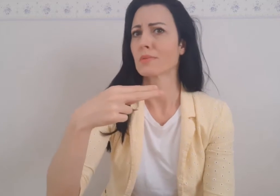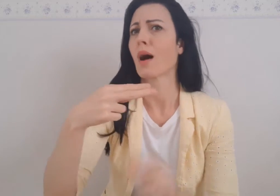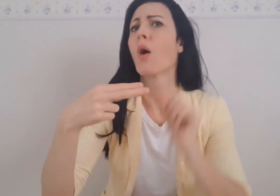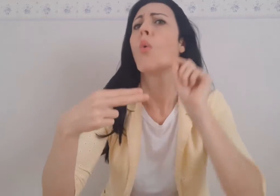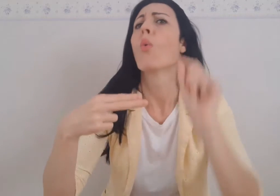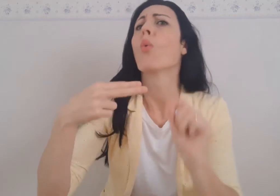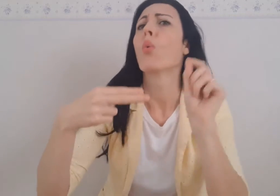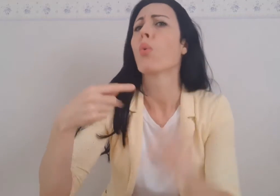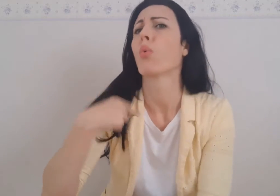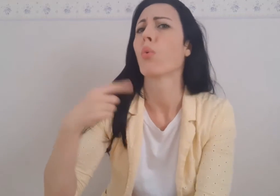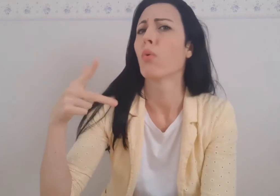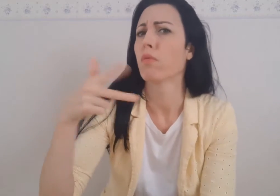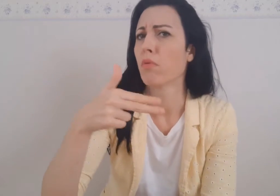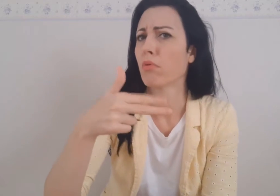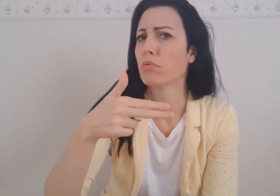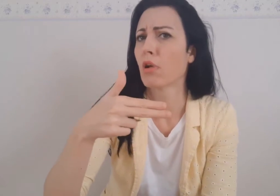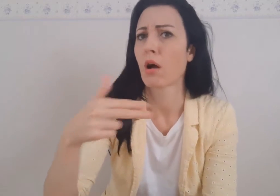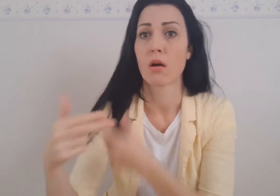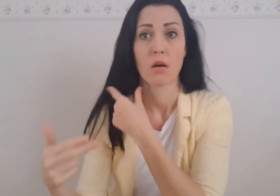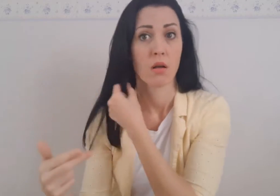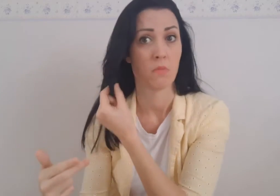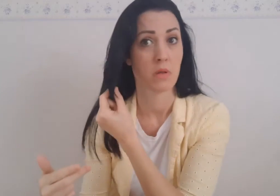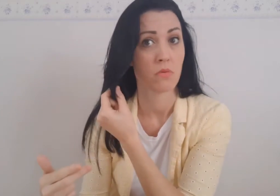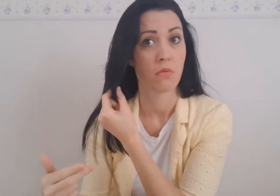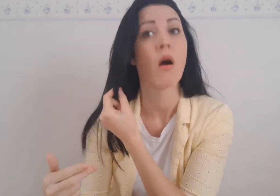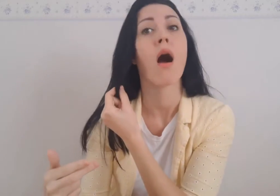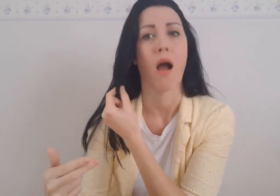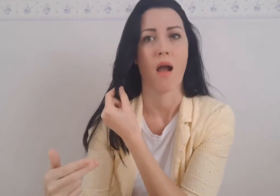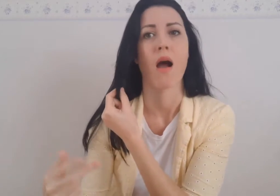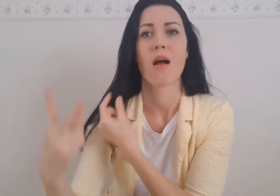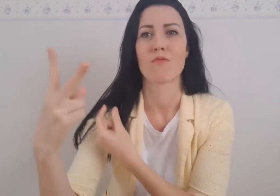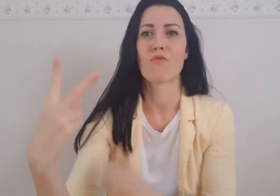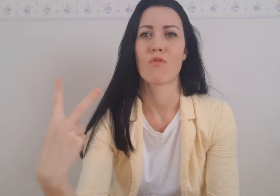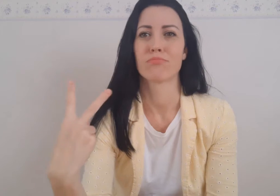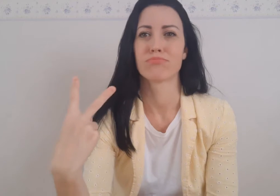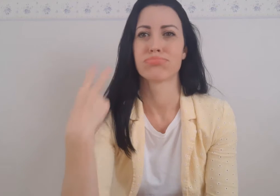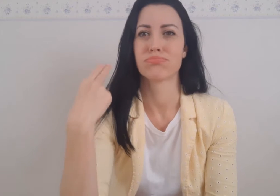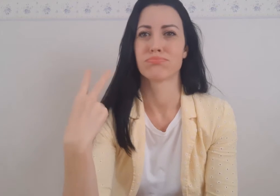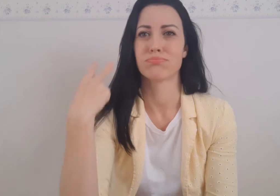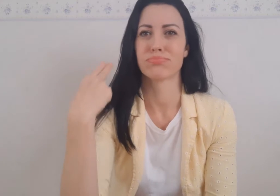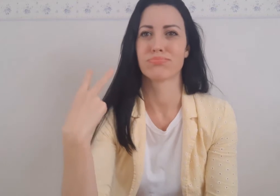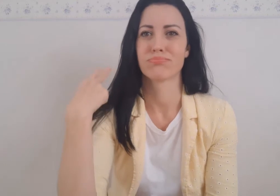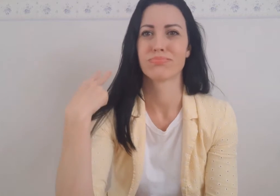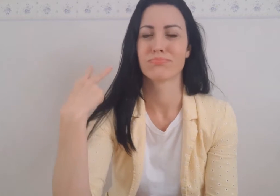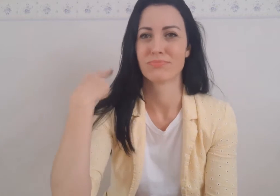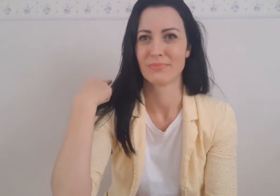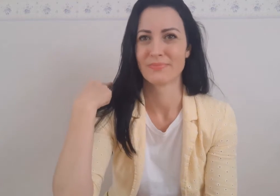Eu corto o quê? O que eu vou cortar? O cabelo? Ah, então eu vou cortar assim.